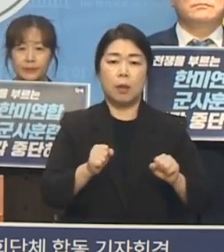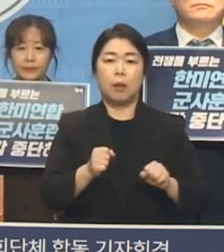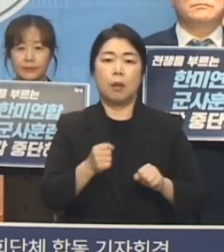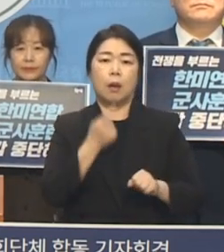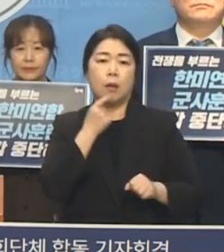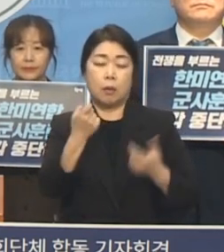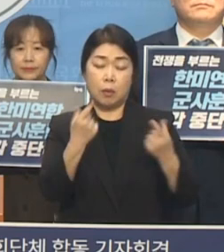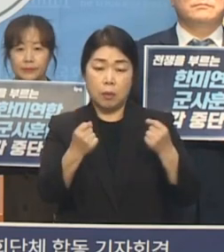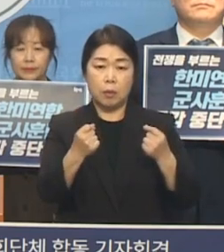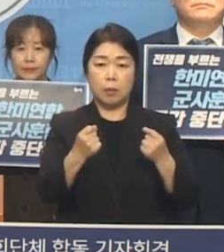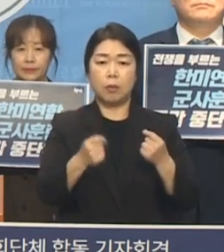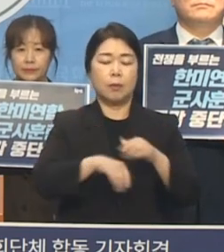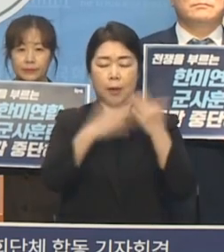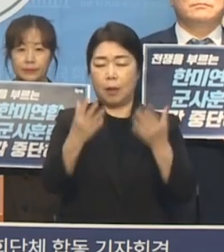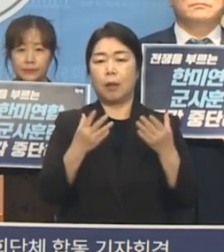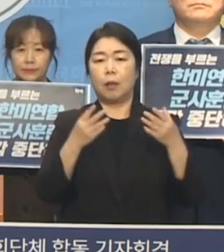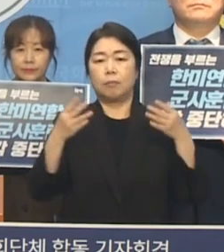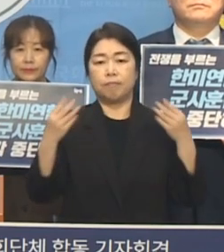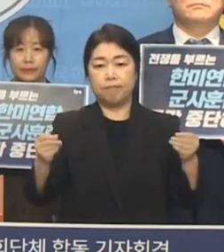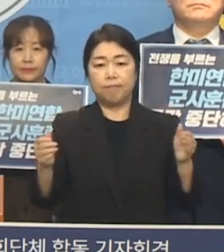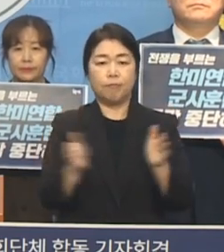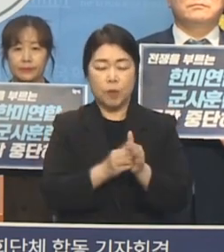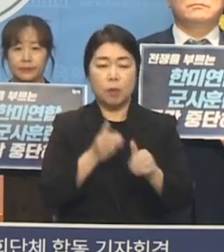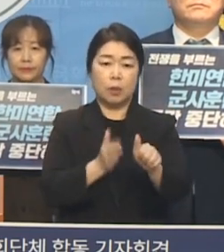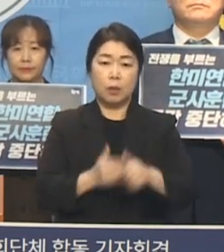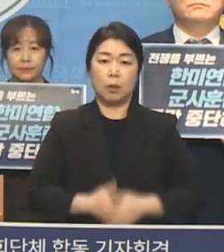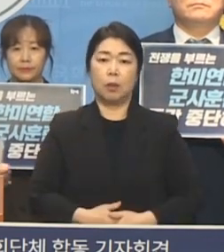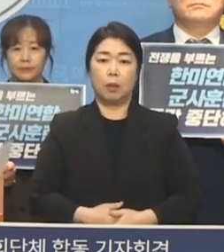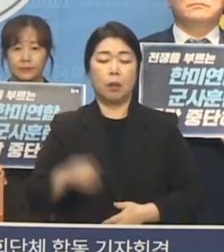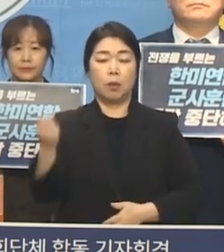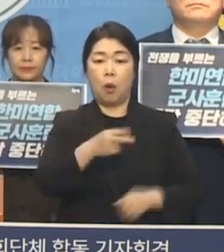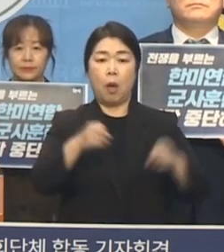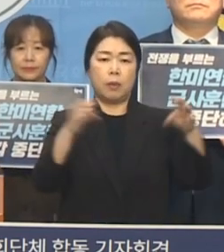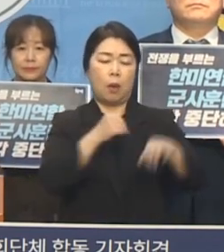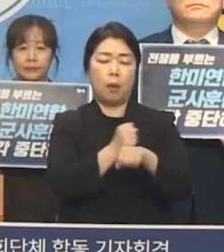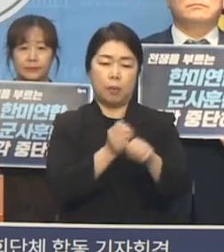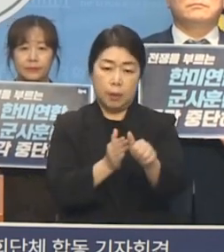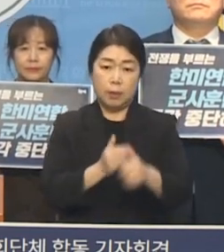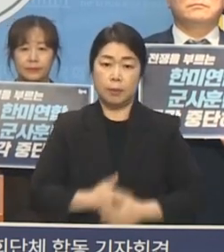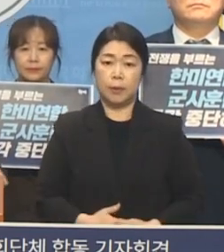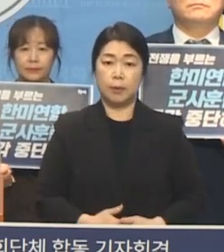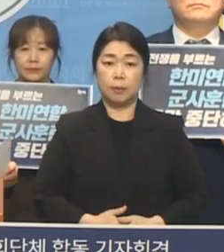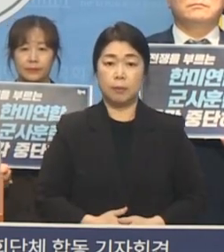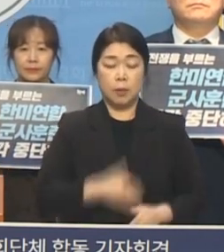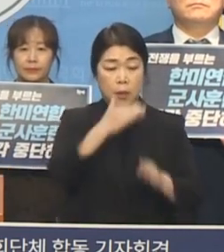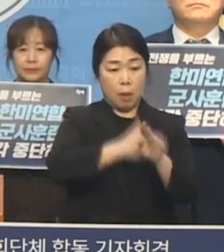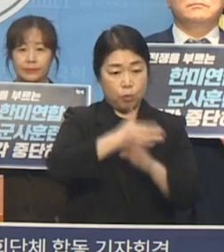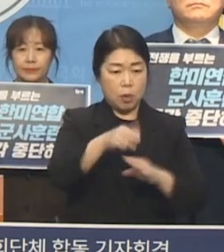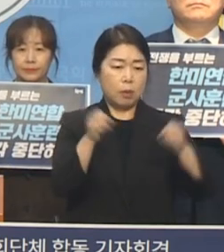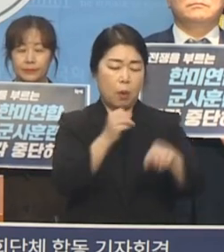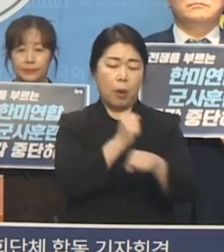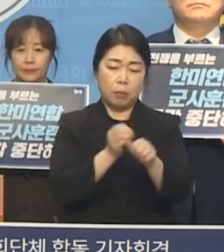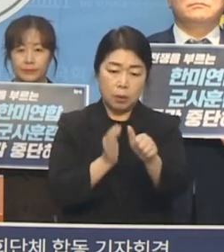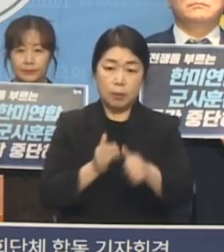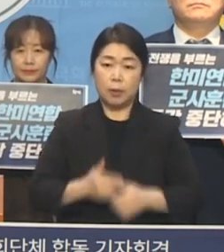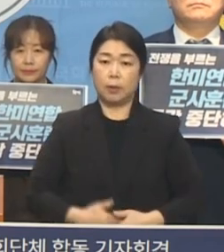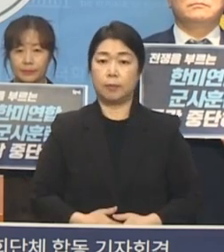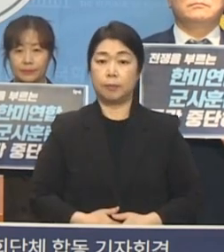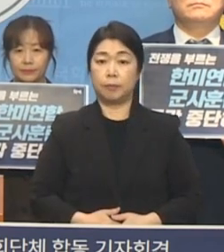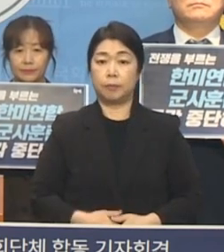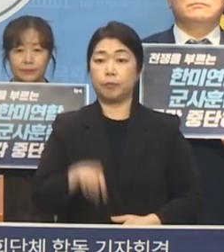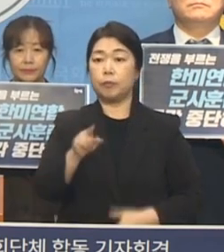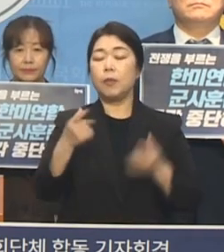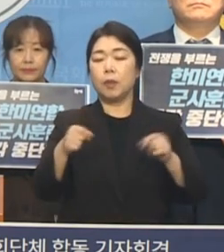위한 대화의 장을 즉각 마련하십시오. 이런 입장을 가지고 오늘